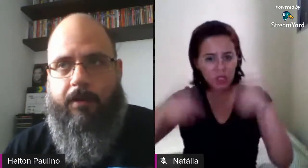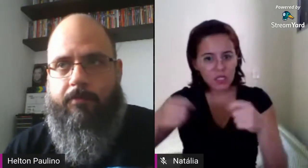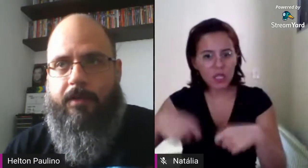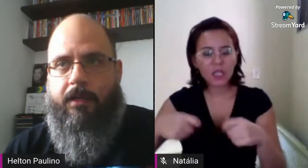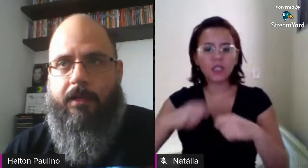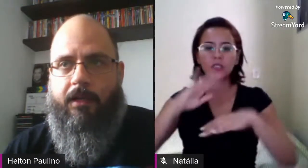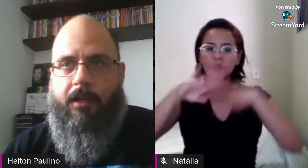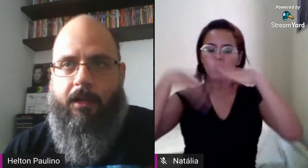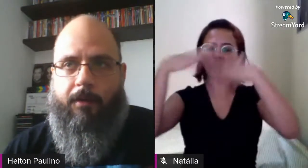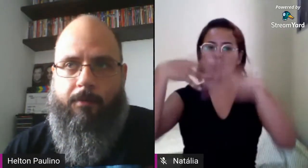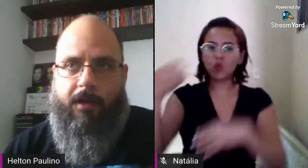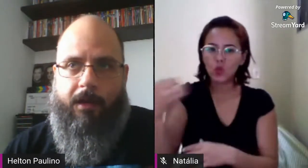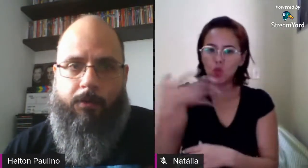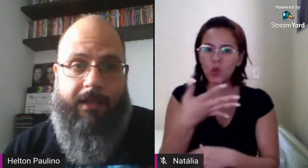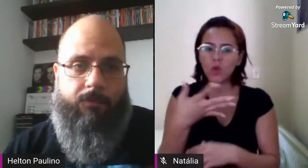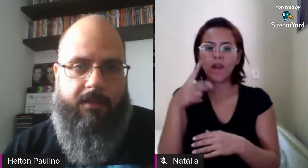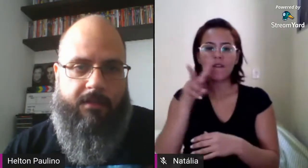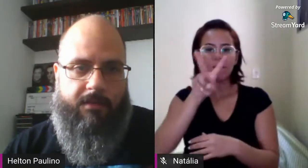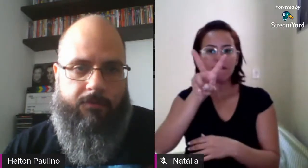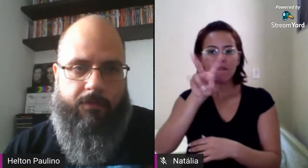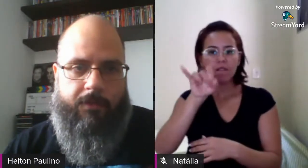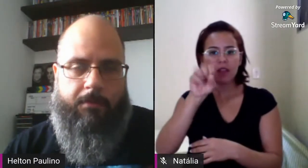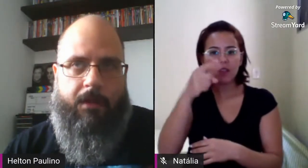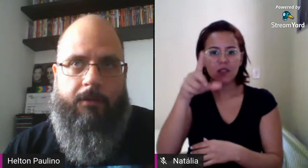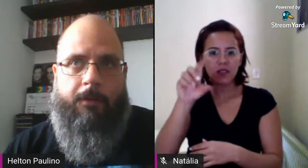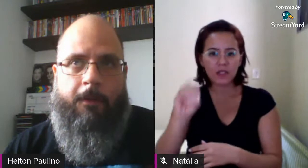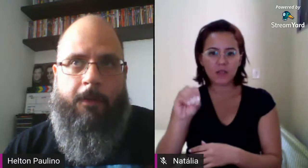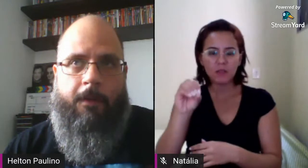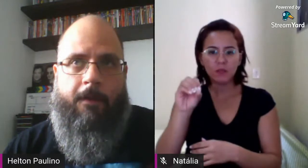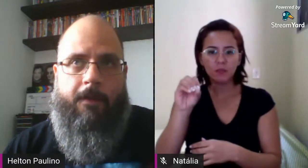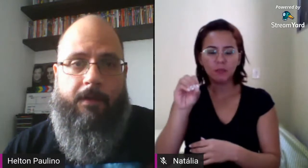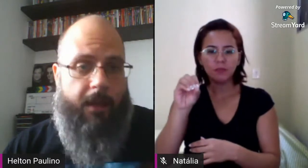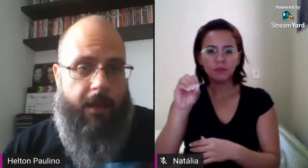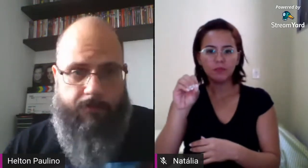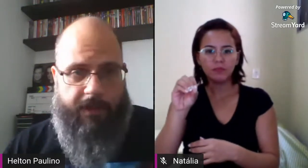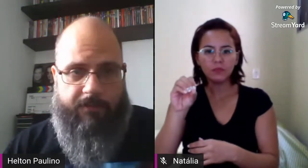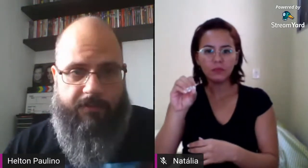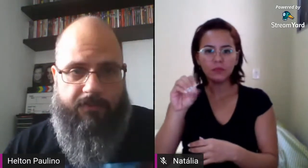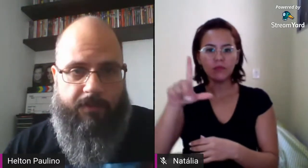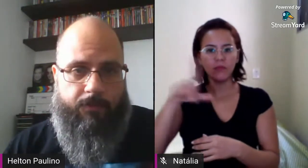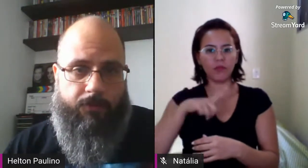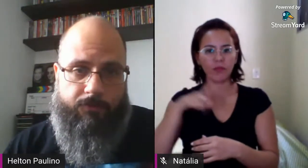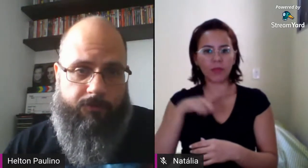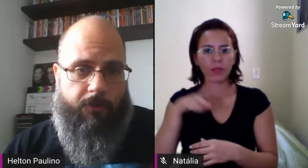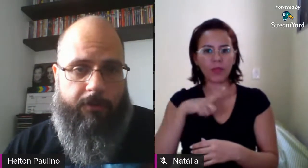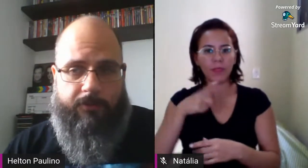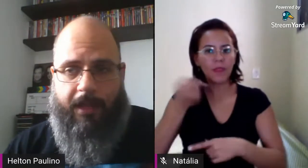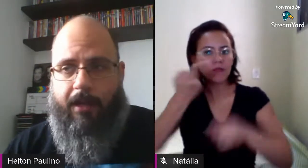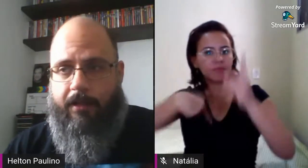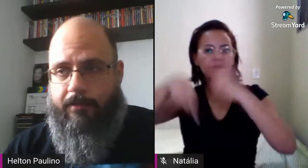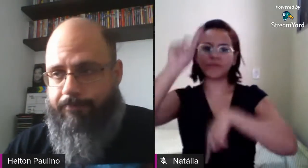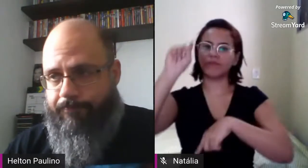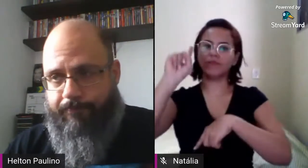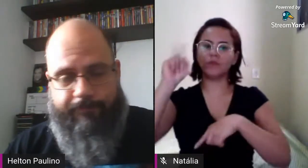né? Uma atualização do seu trabalho. E é isso que a gente vive. O fluxo